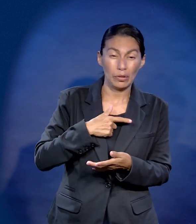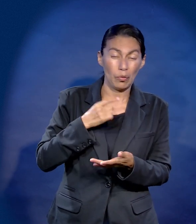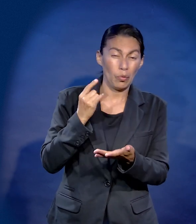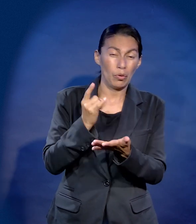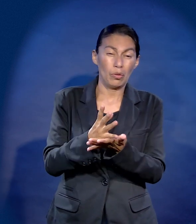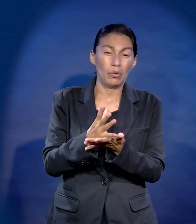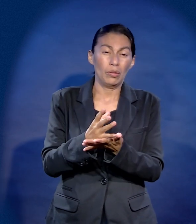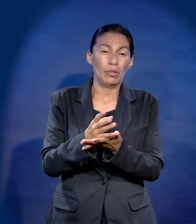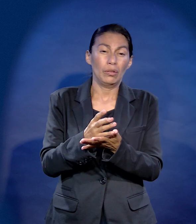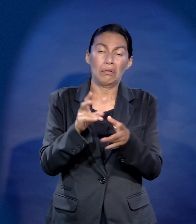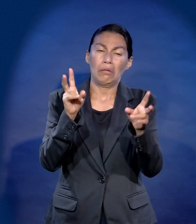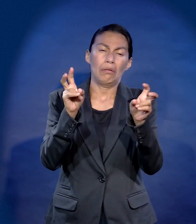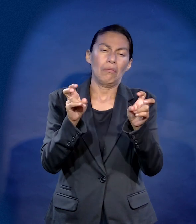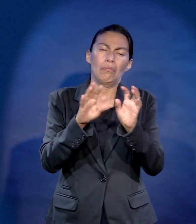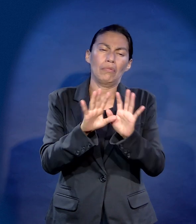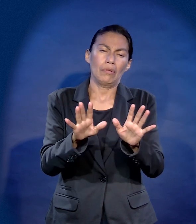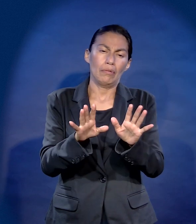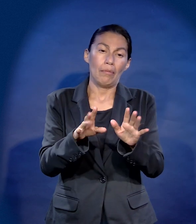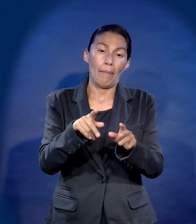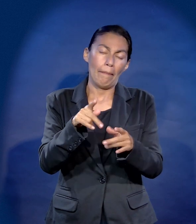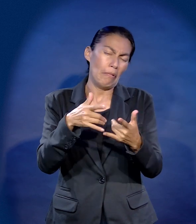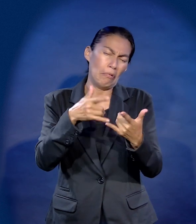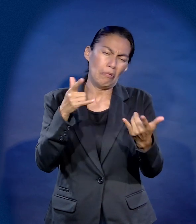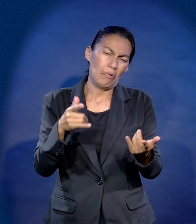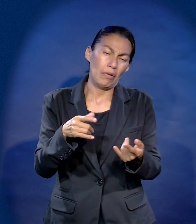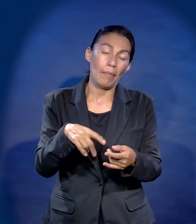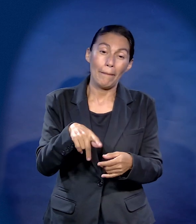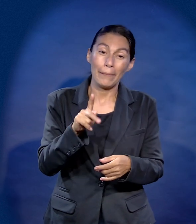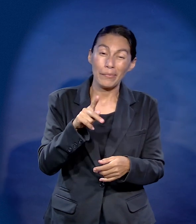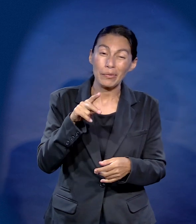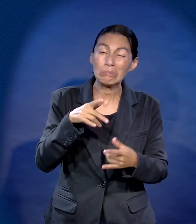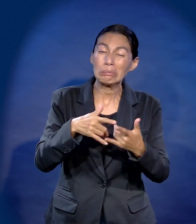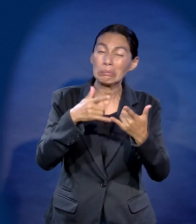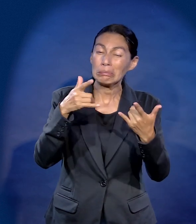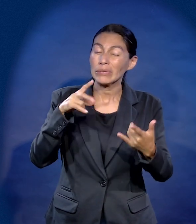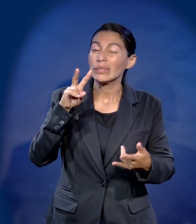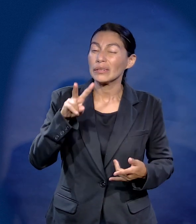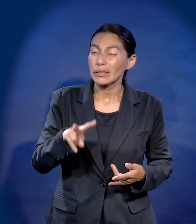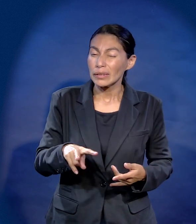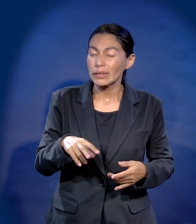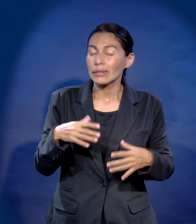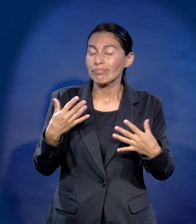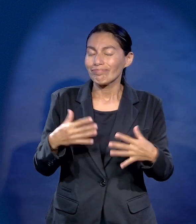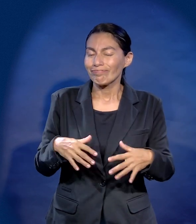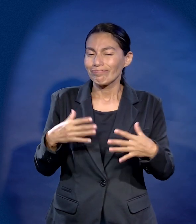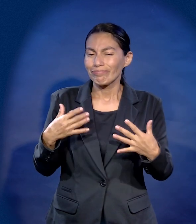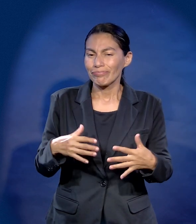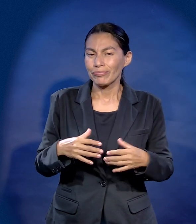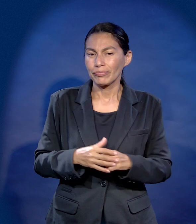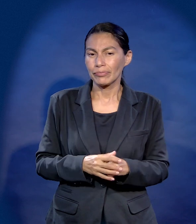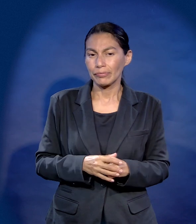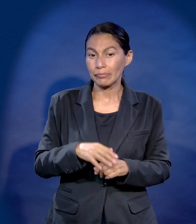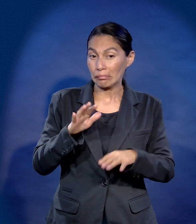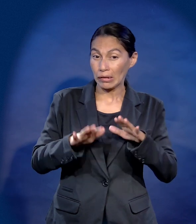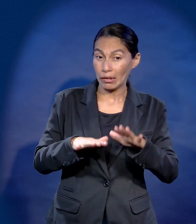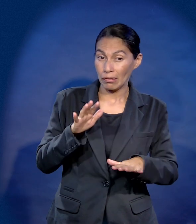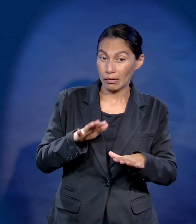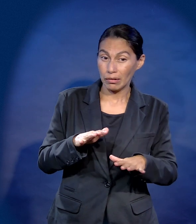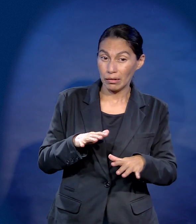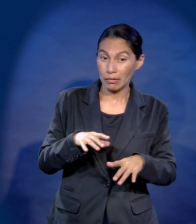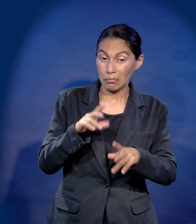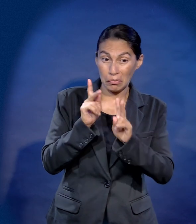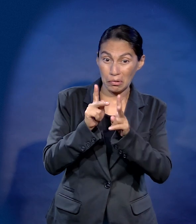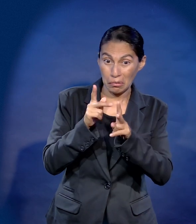gustaría que fuera una simple ilustración de sermón, pero es una realidad. De hecho, a veces prefiero